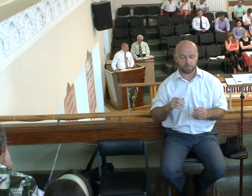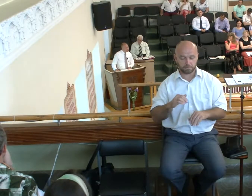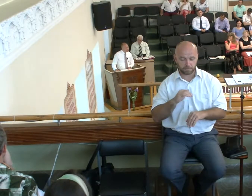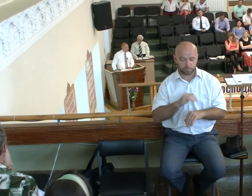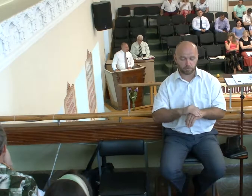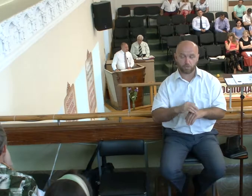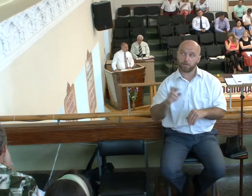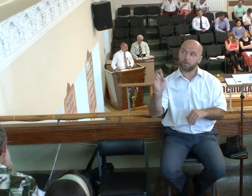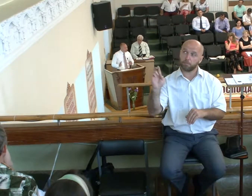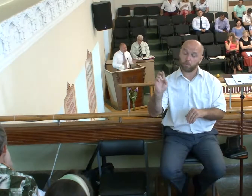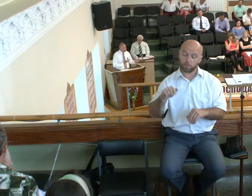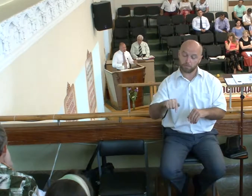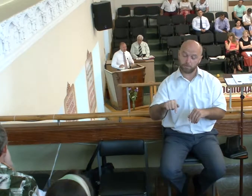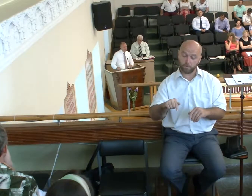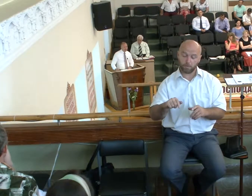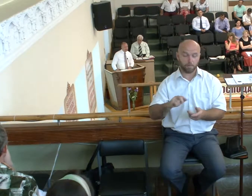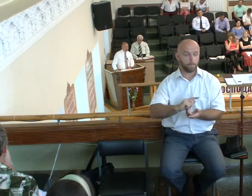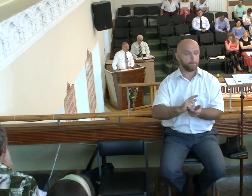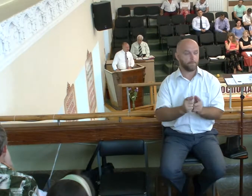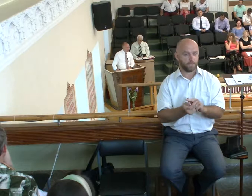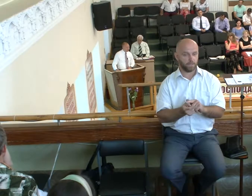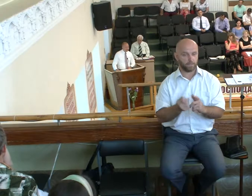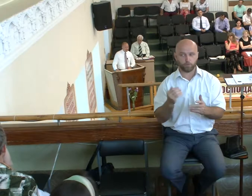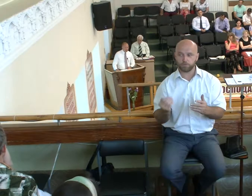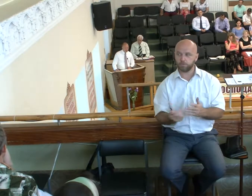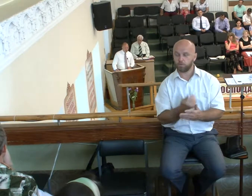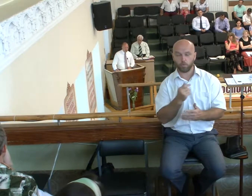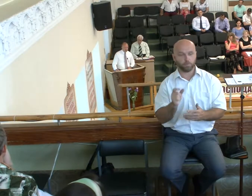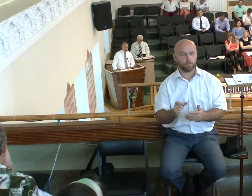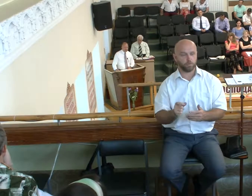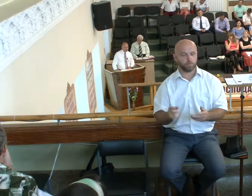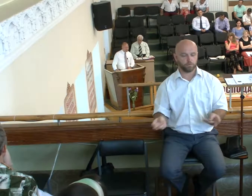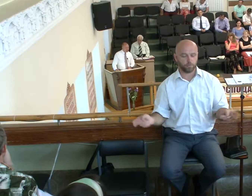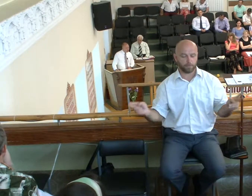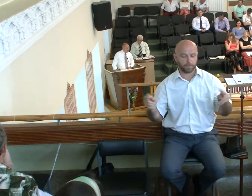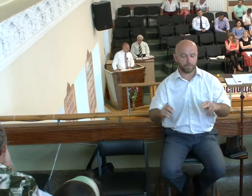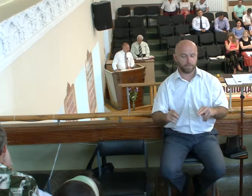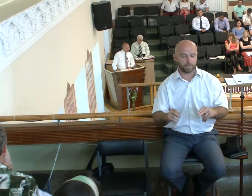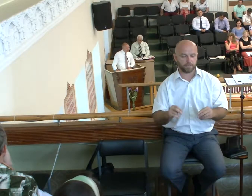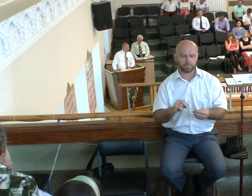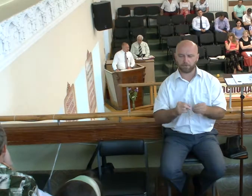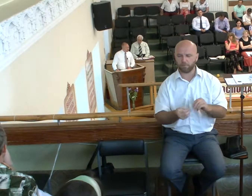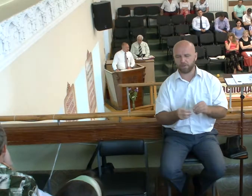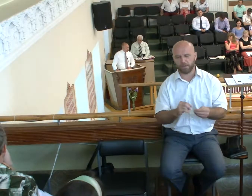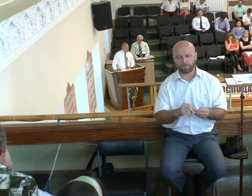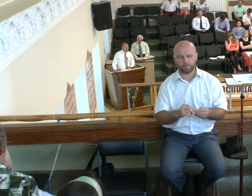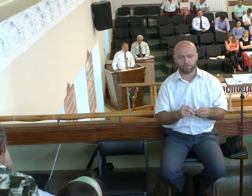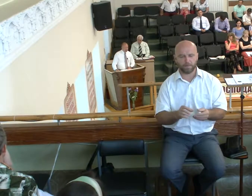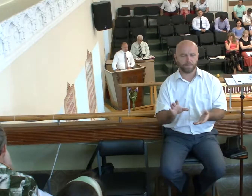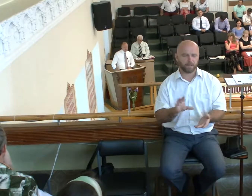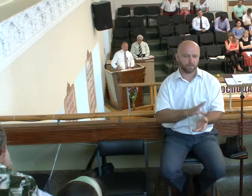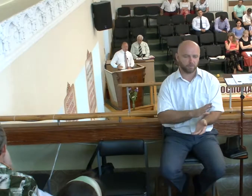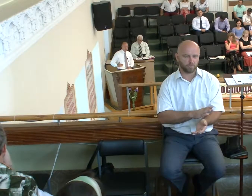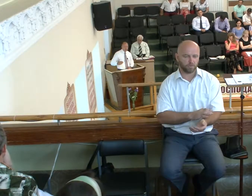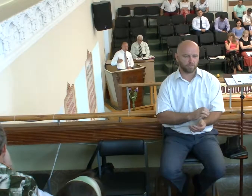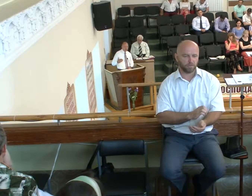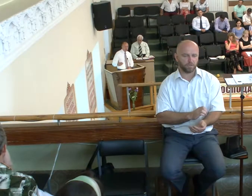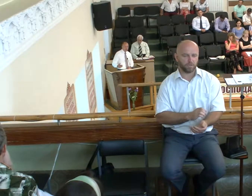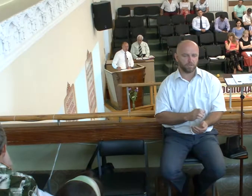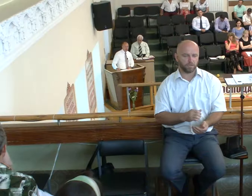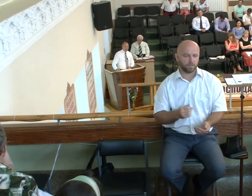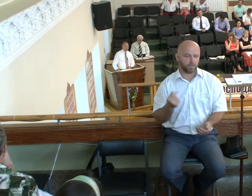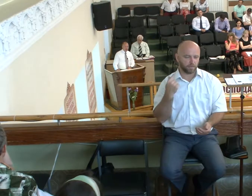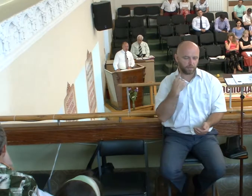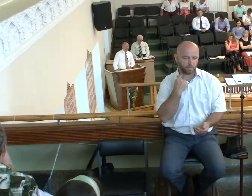изменил. Новые ребята приехали из Луцка, из Тернополя, с проблемами наркотиков, и